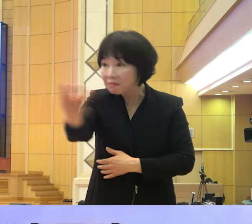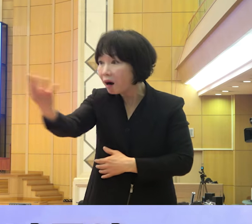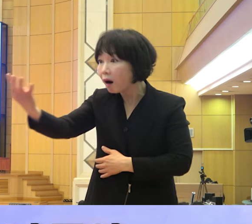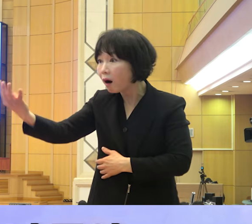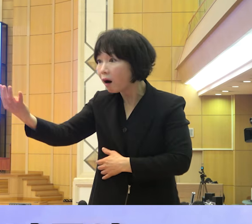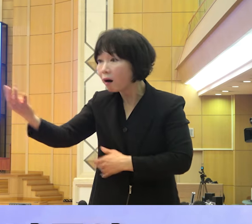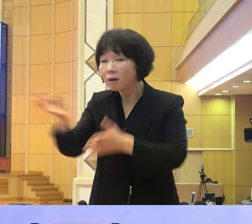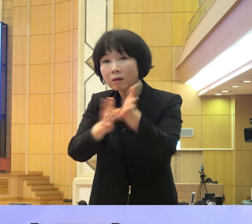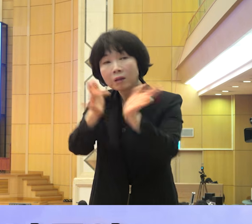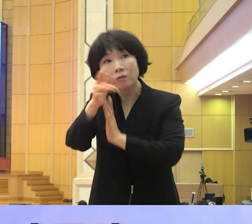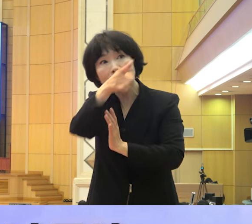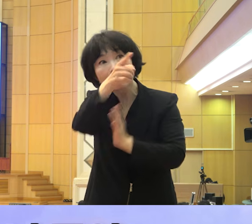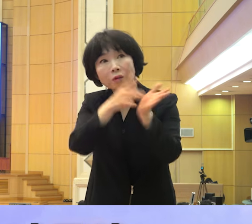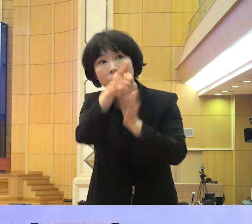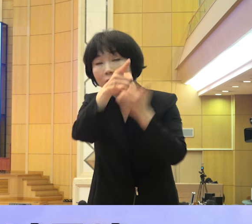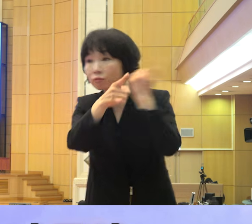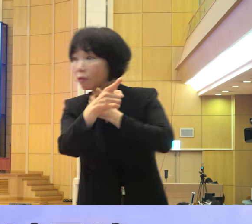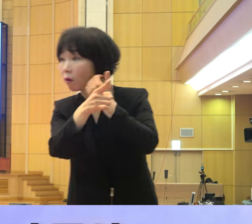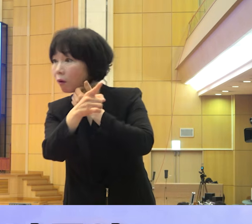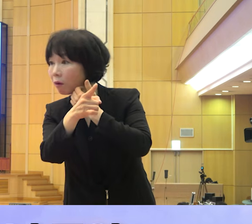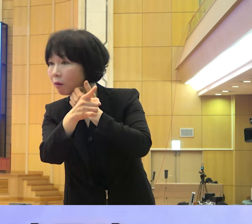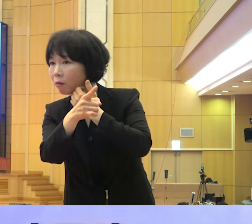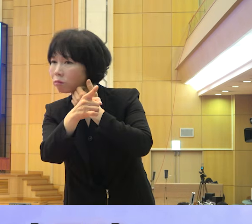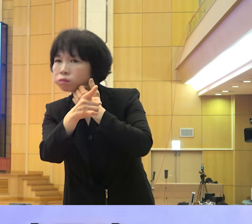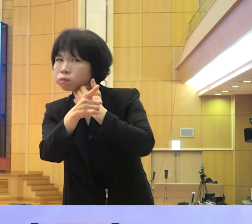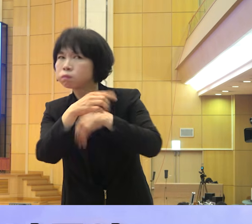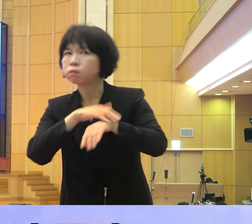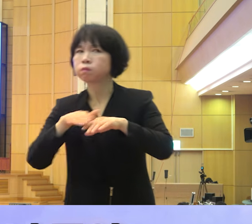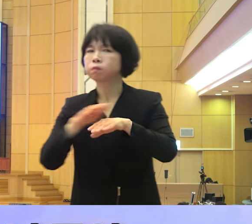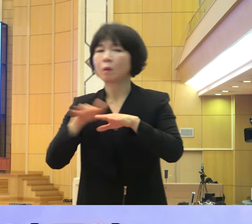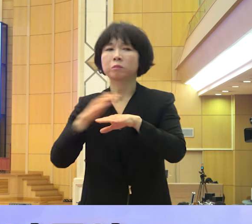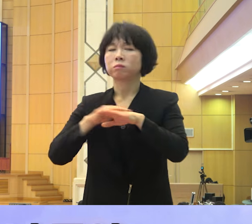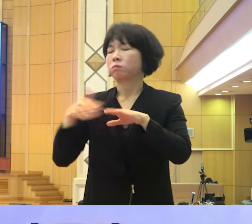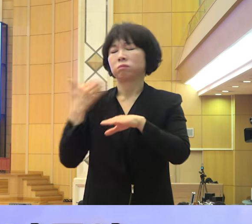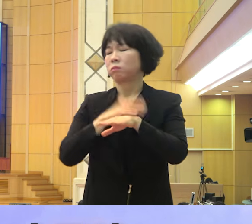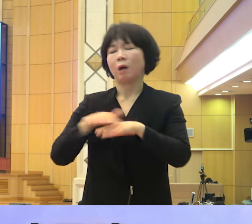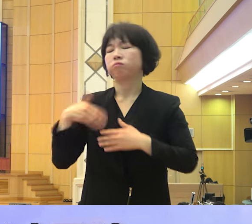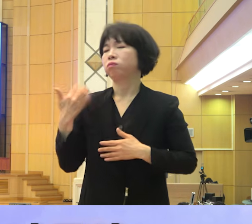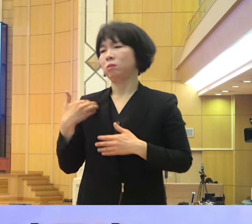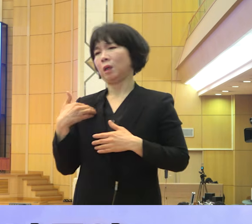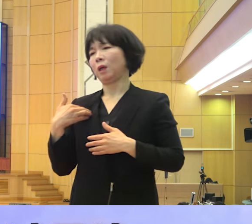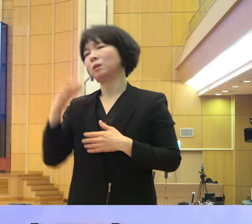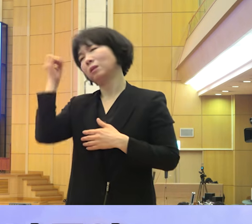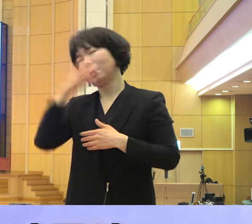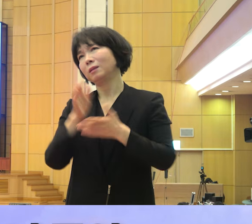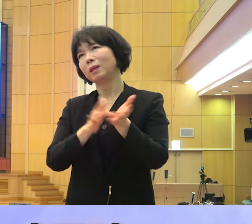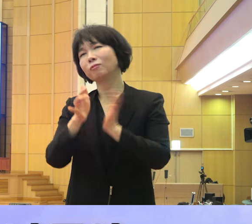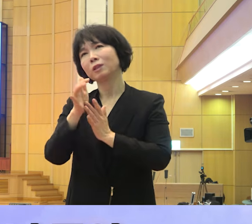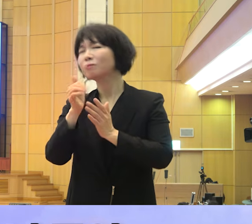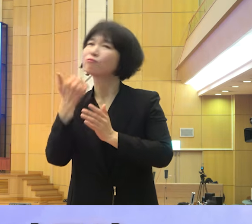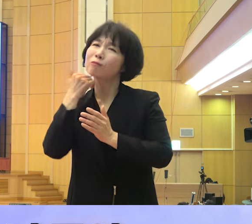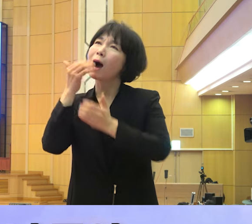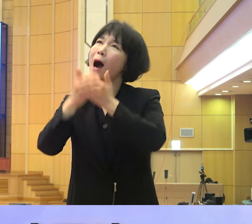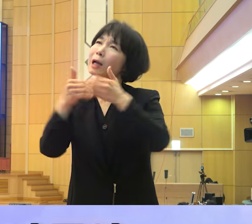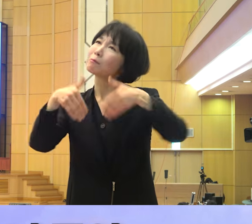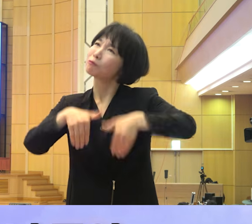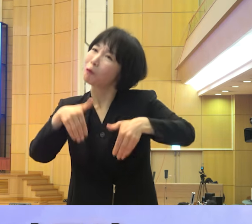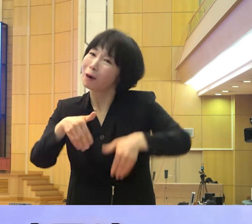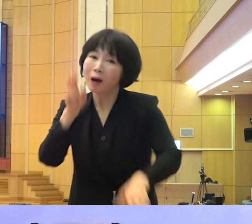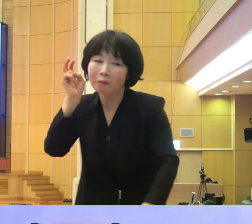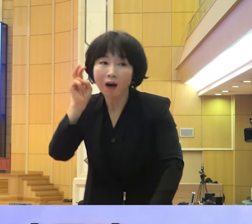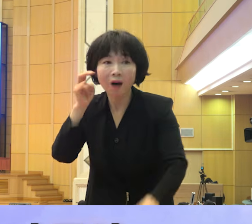되는데도 예수님이 누군지도 모르고 예수님의 제자라고 사도라고 어깨에 힘주고 다녔단